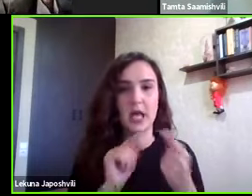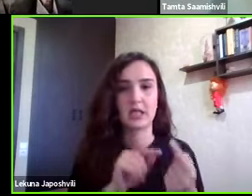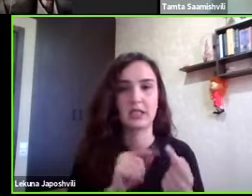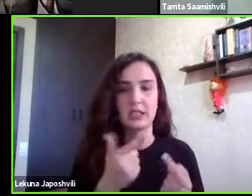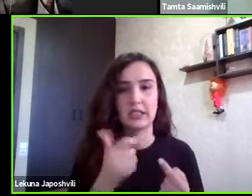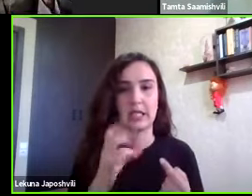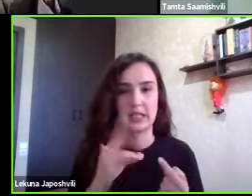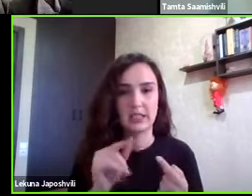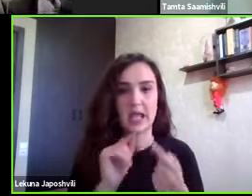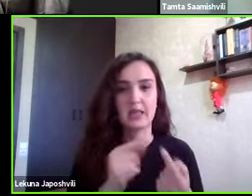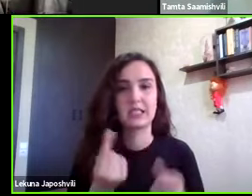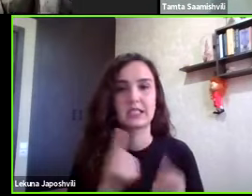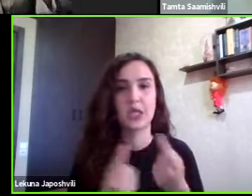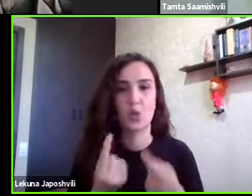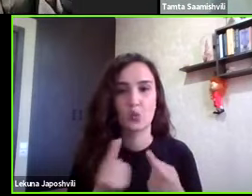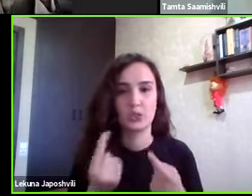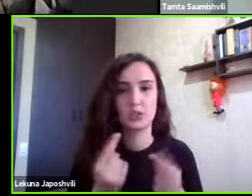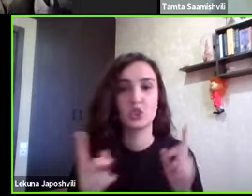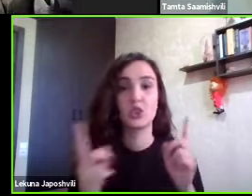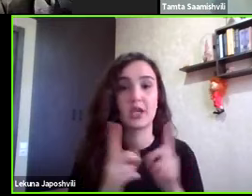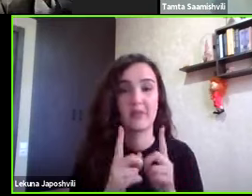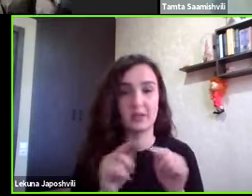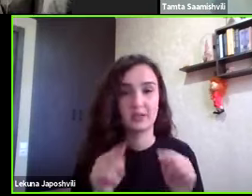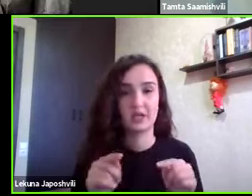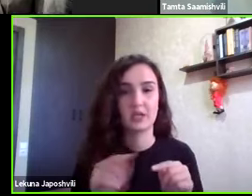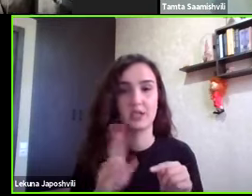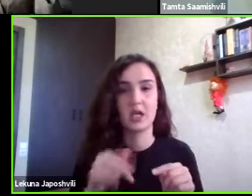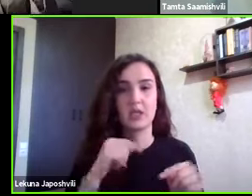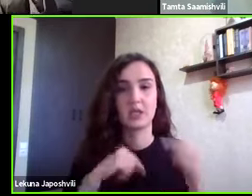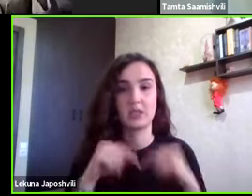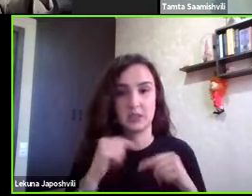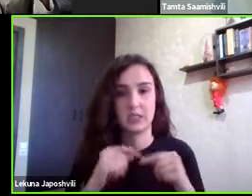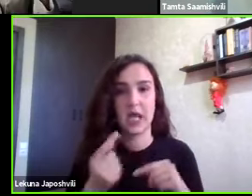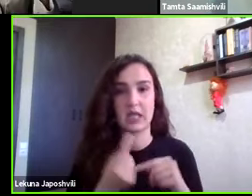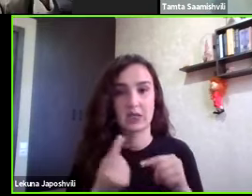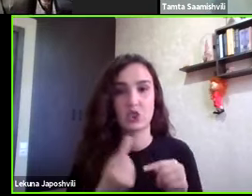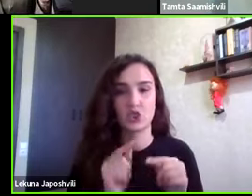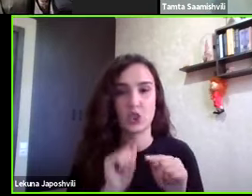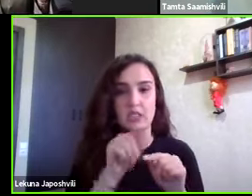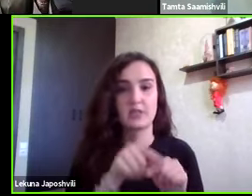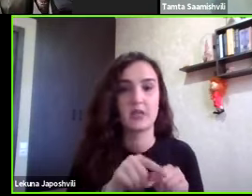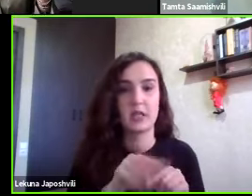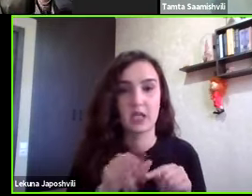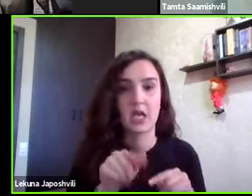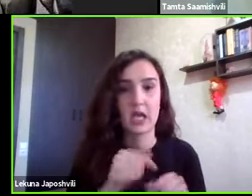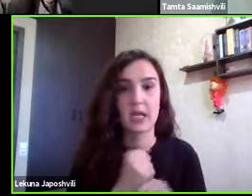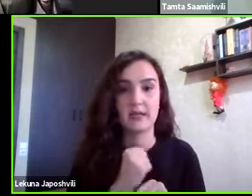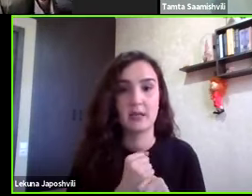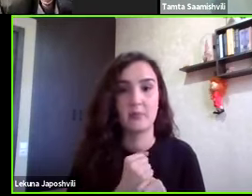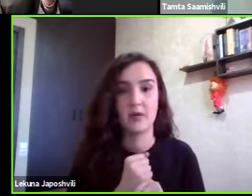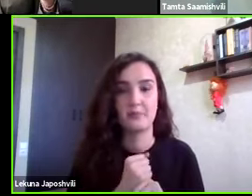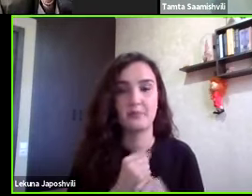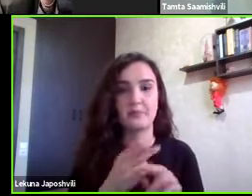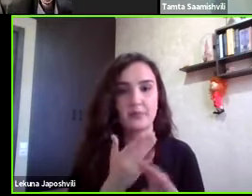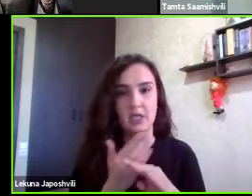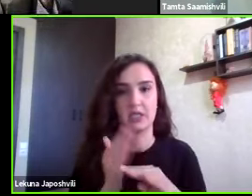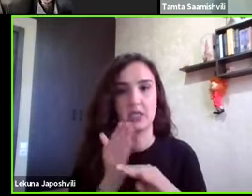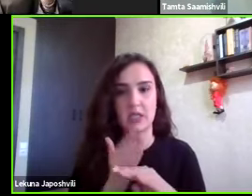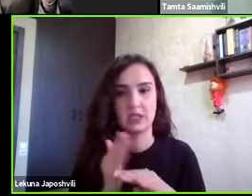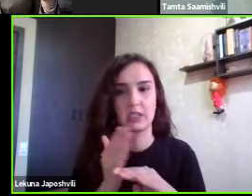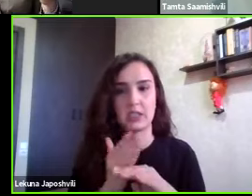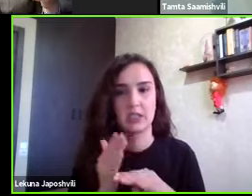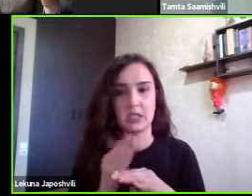და ანტისხეულის შეხვედრა, გამომუშავება ანტიგენის შესვლა და ანტისხეულის გამომუშავება